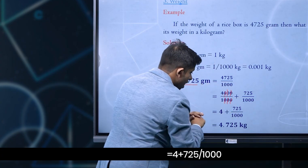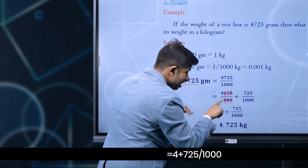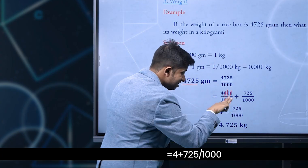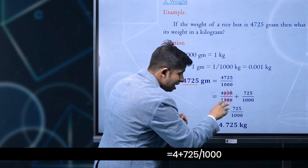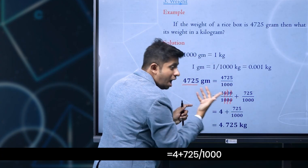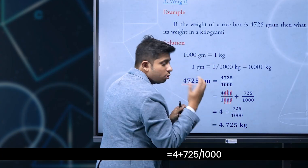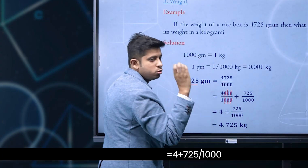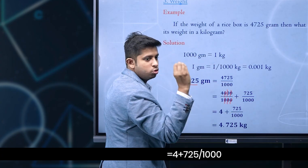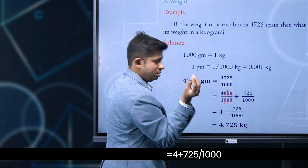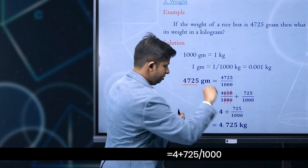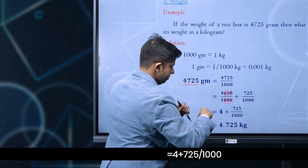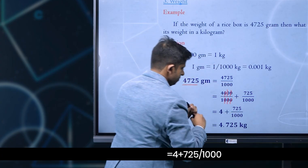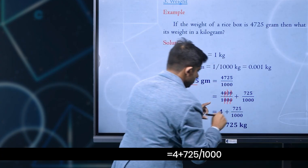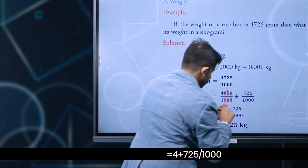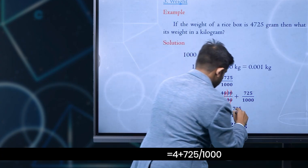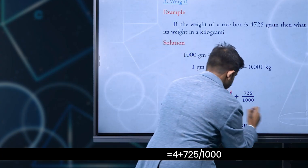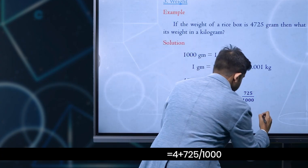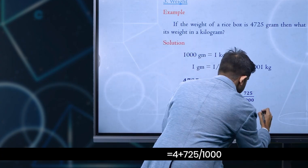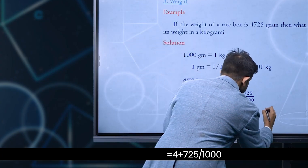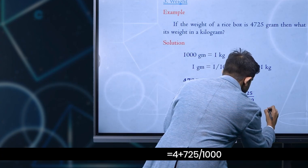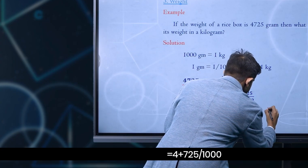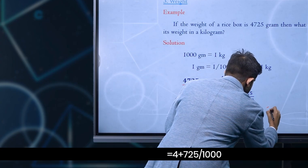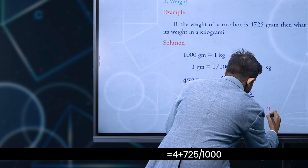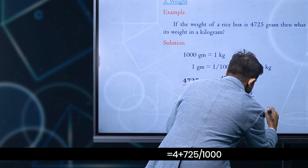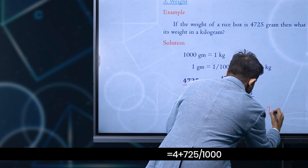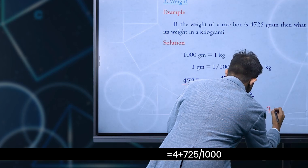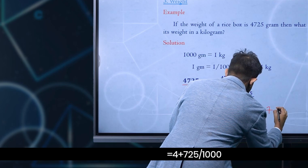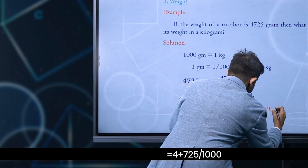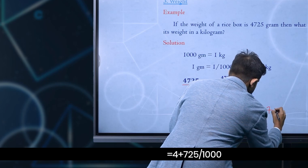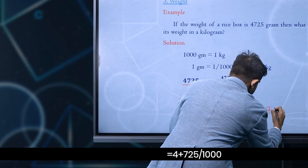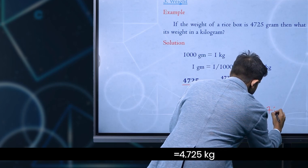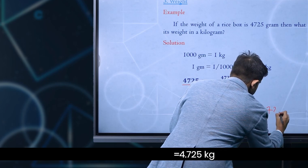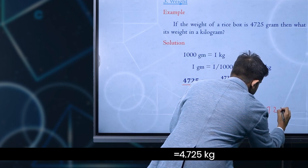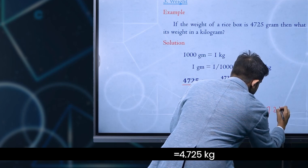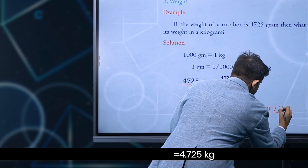बरोबर 4 अधिक 725 भागिले 1000 बरोबर